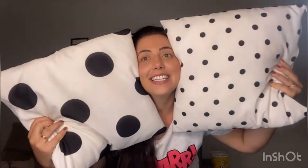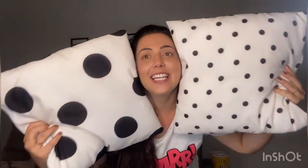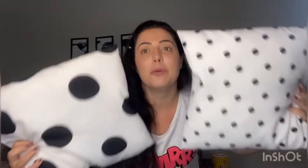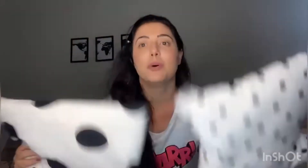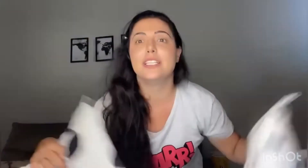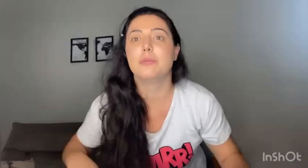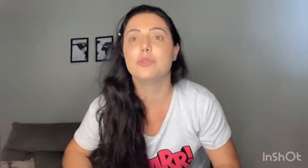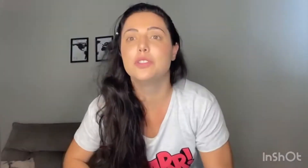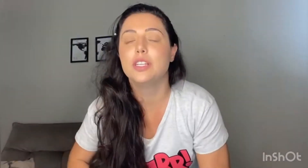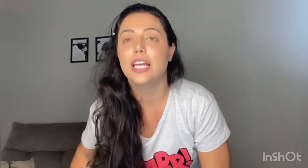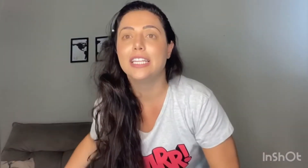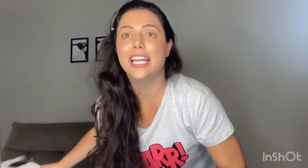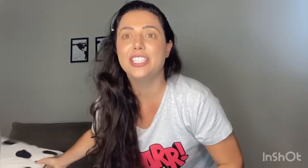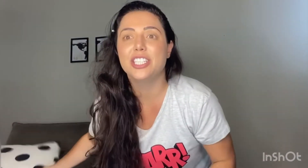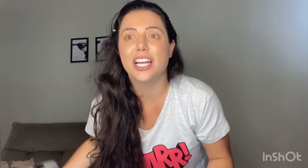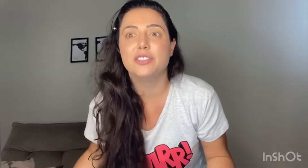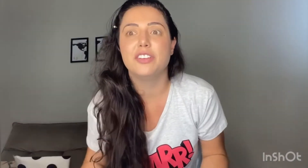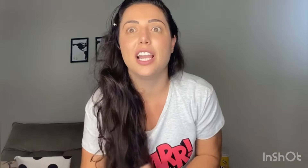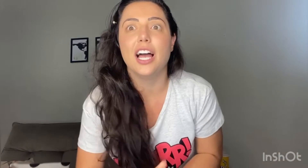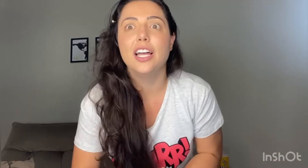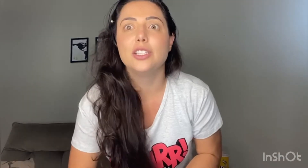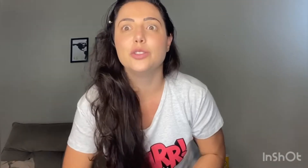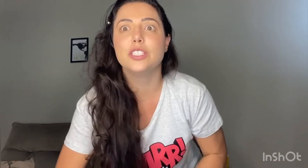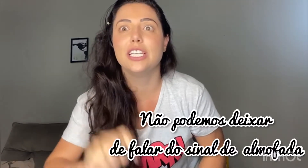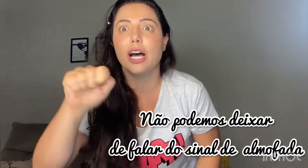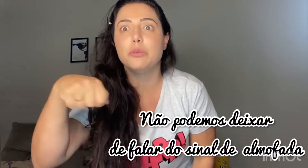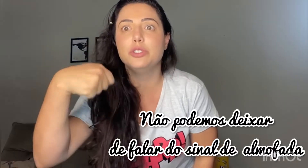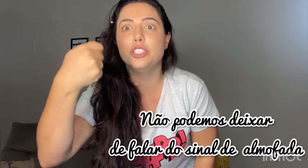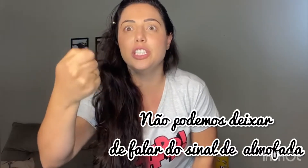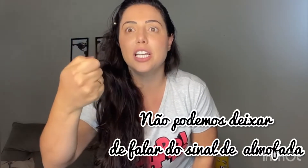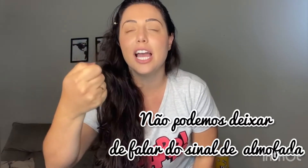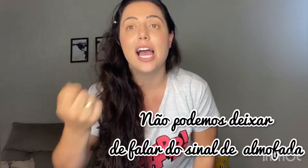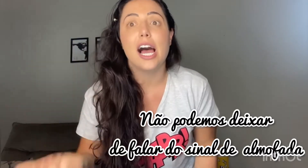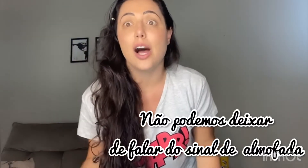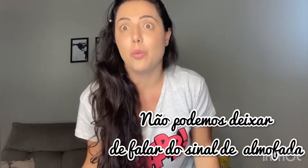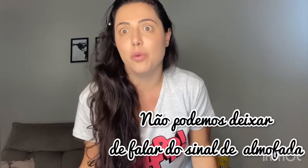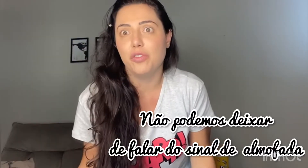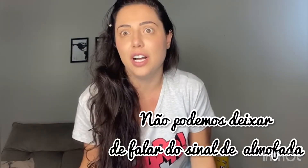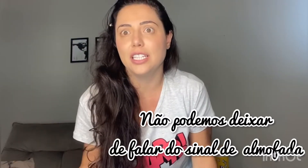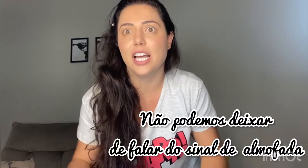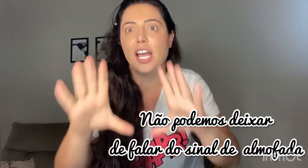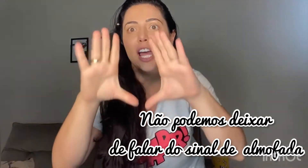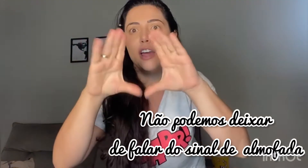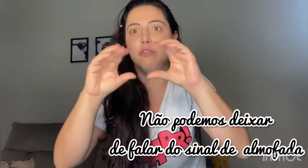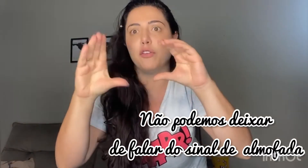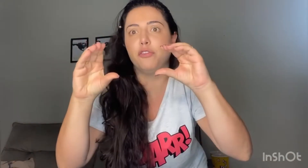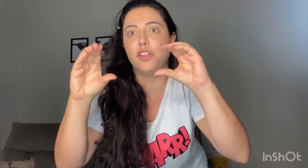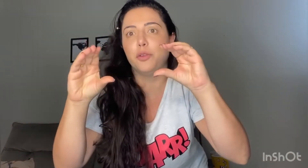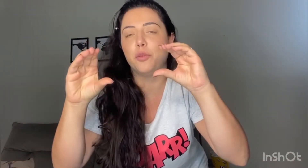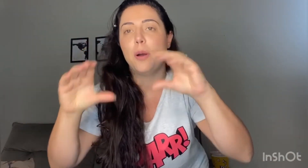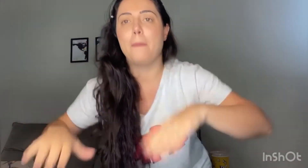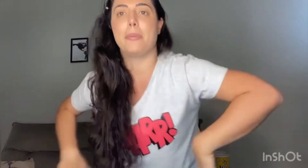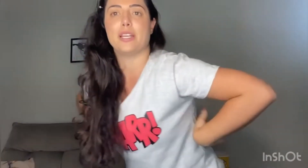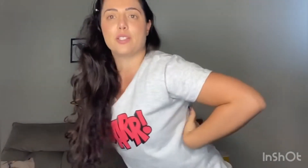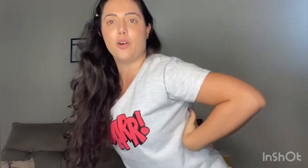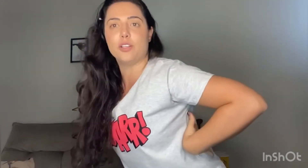Não podemos deixar de falar do sinal de almofada. É fofinho para as